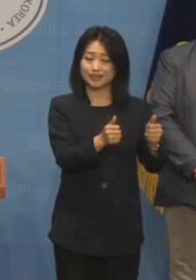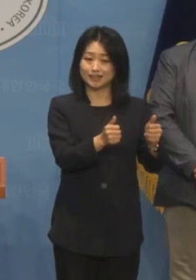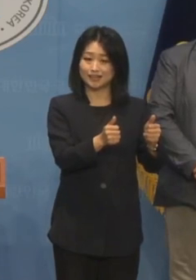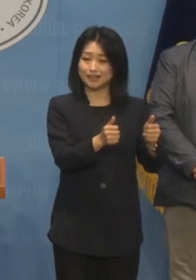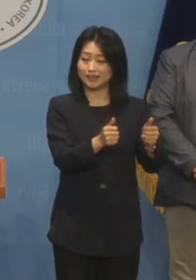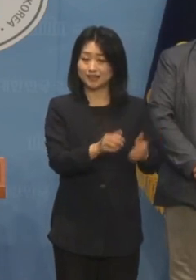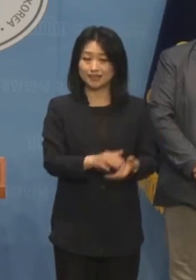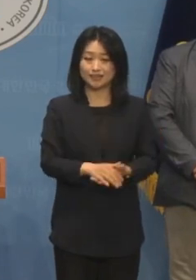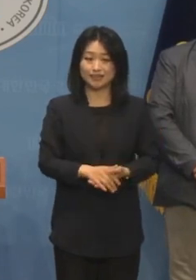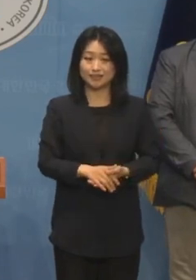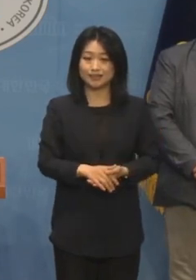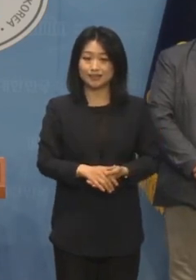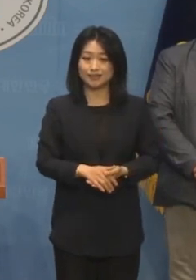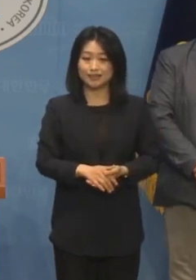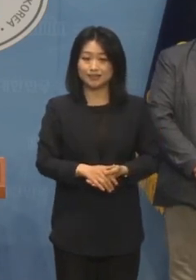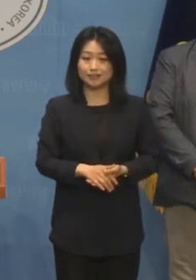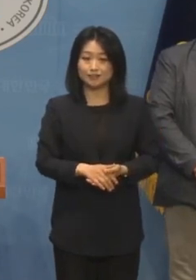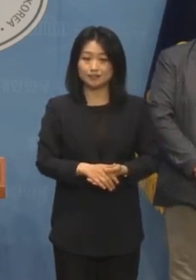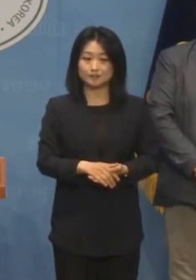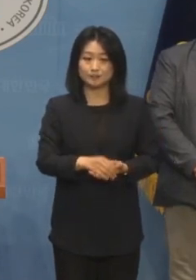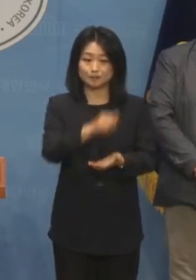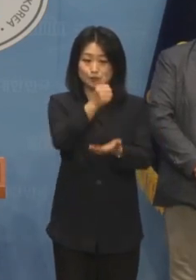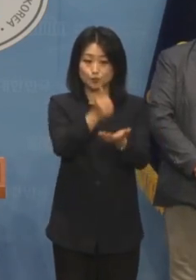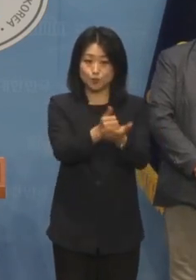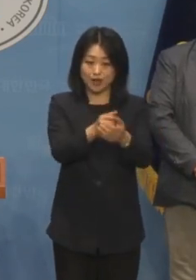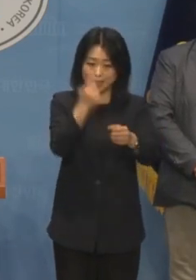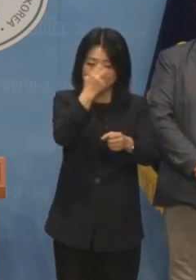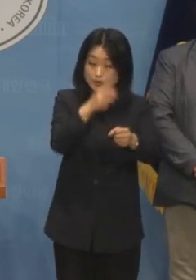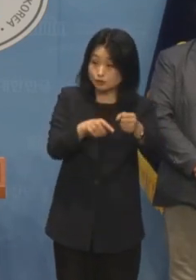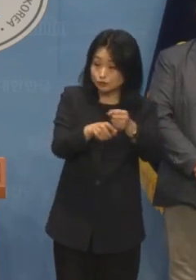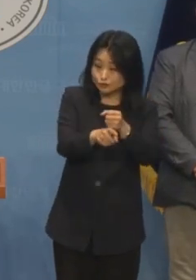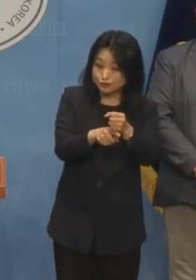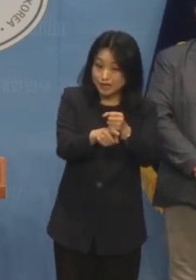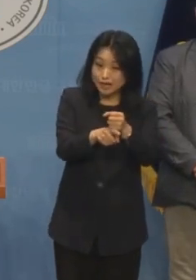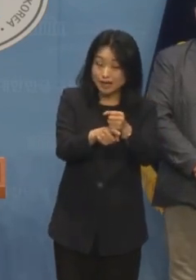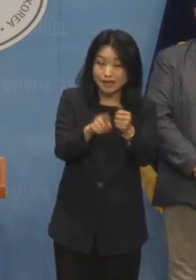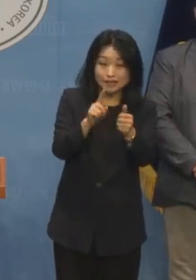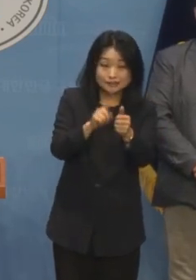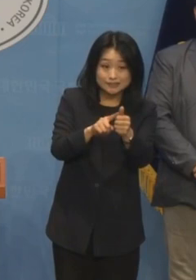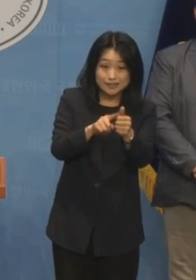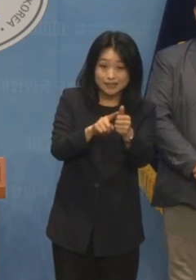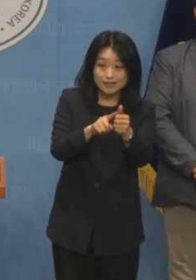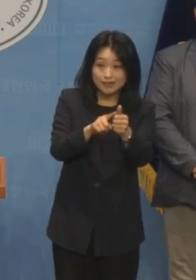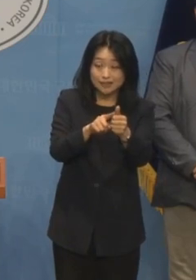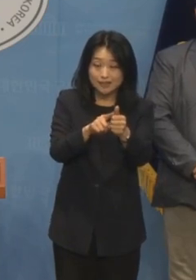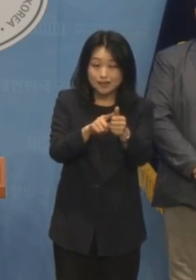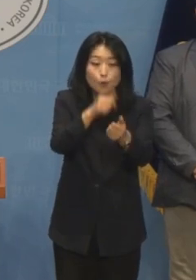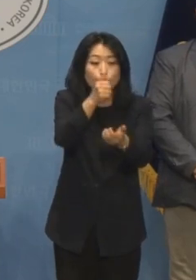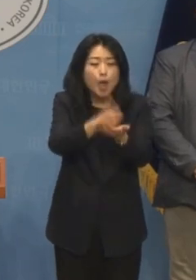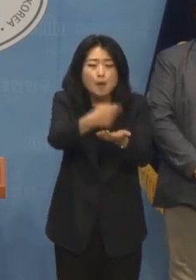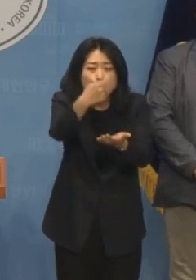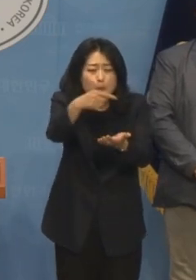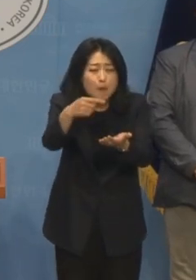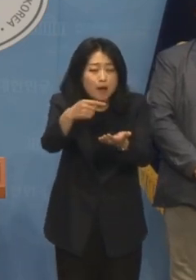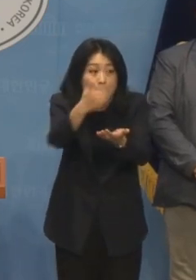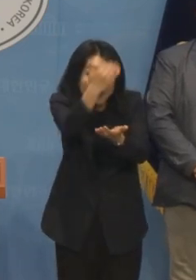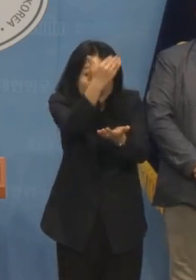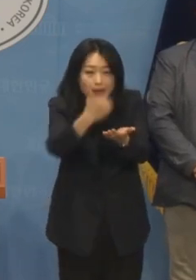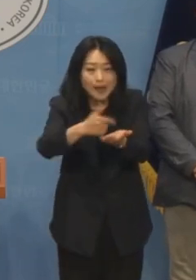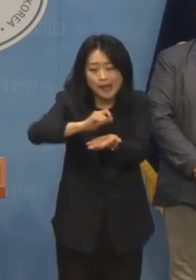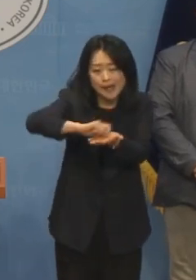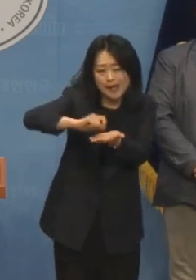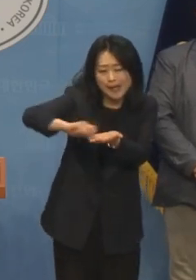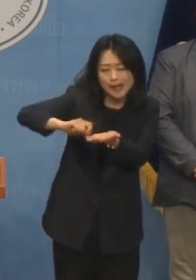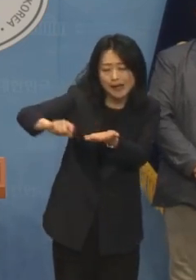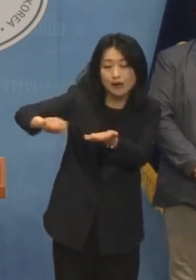피의사실 공표죄에 해당하는 피의사실을 제공받아서 기사를 작성해 온 경우가